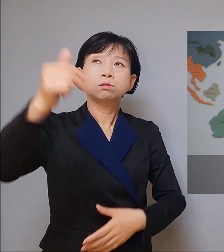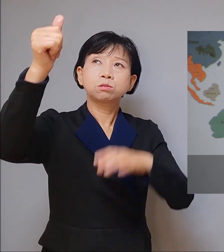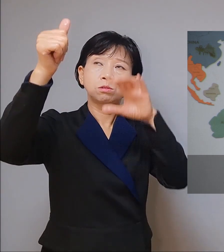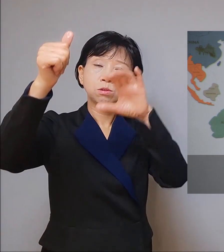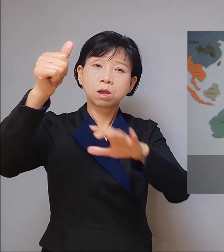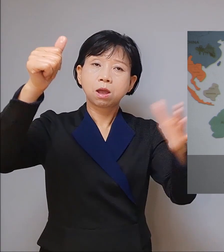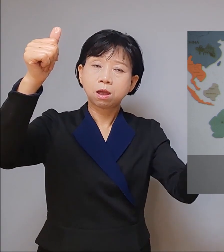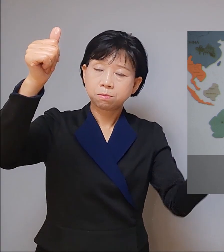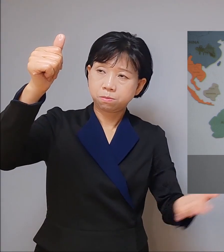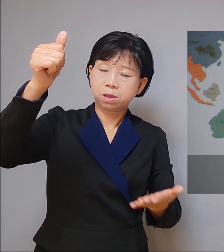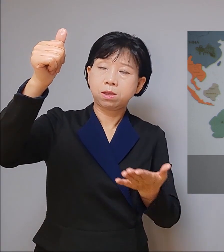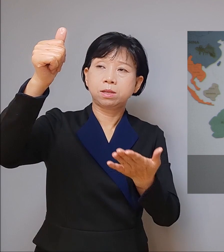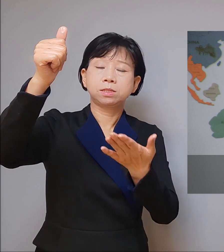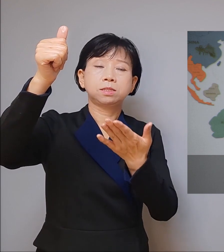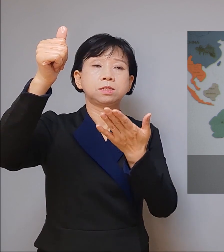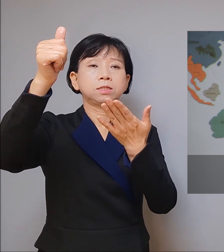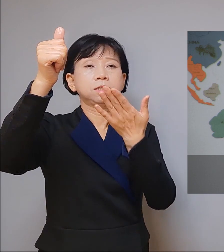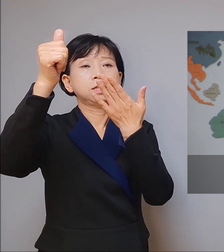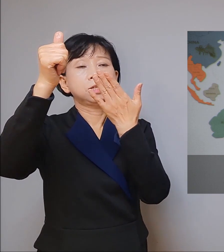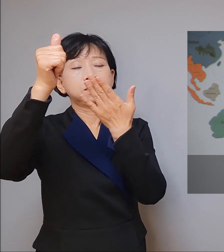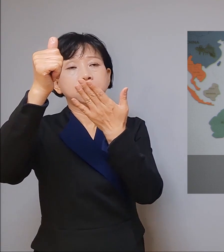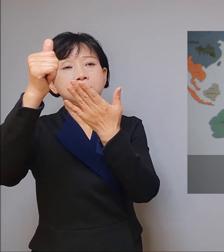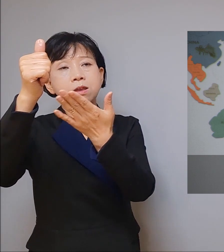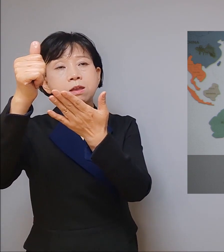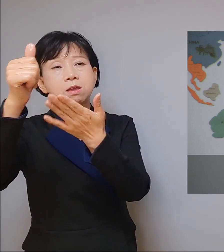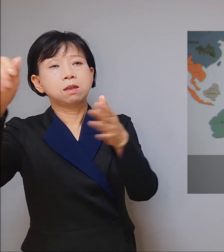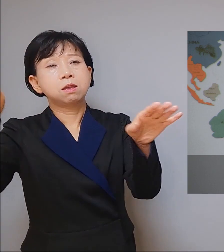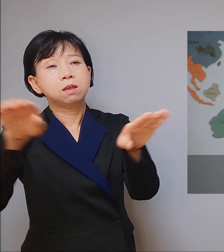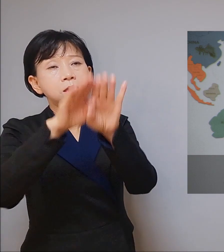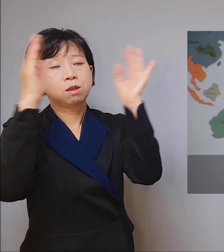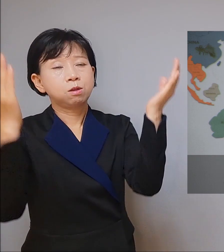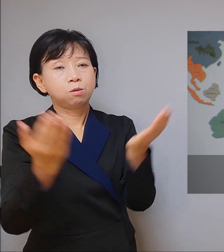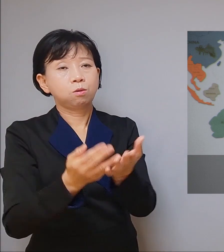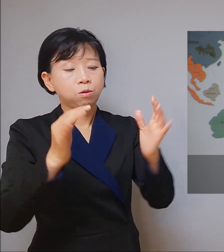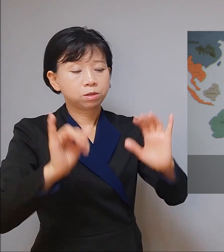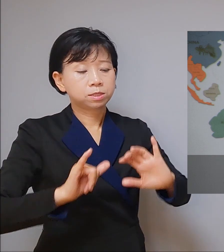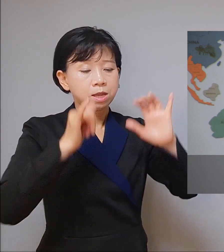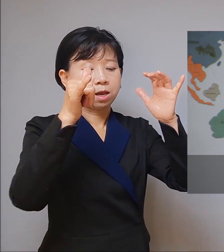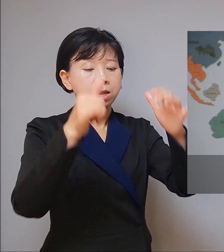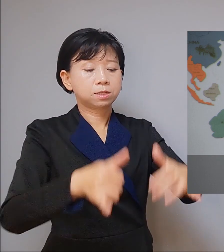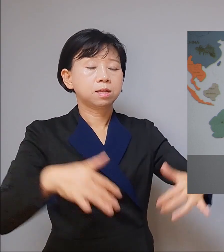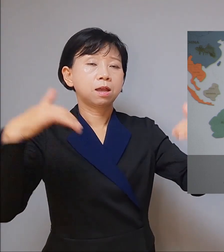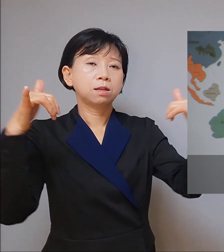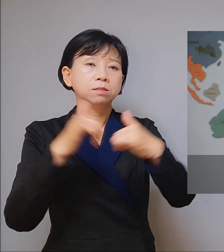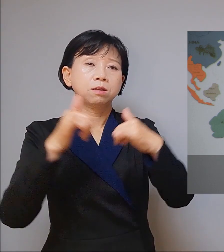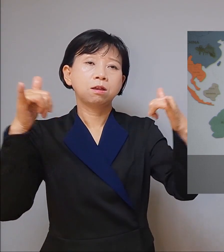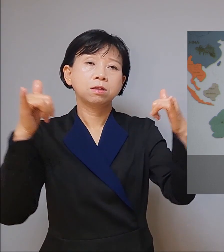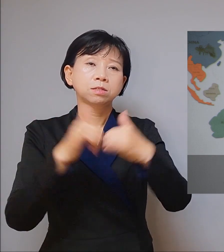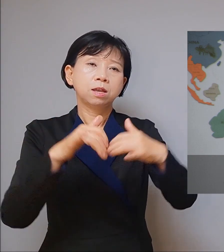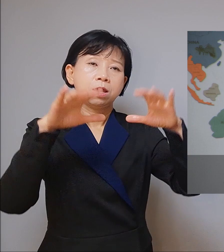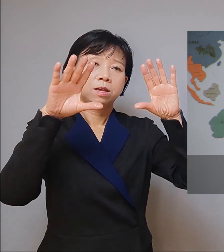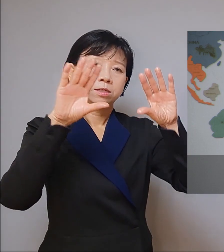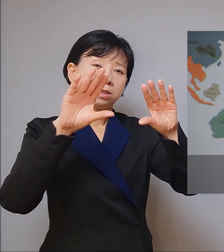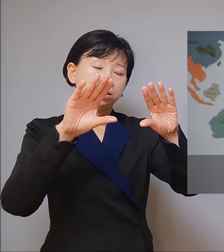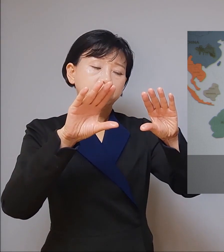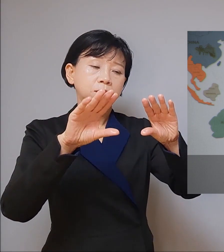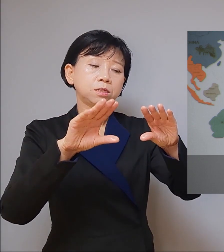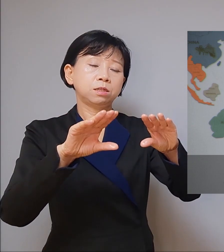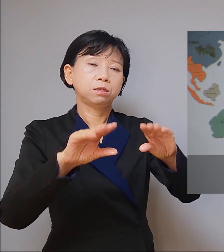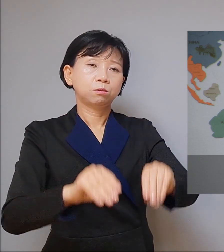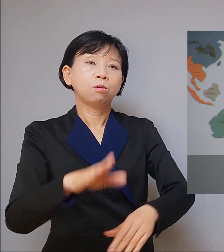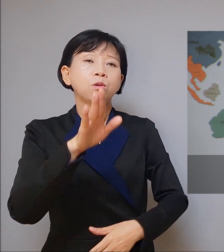벗어서 주 앞에 드리세. 온 세상